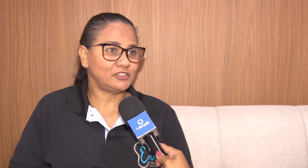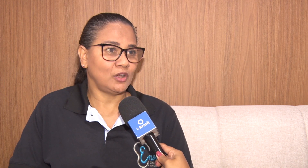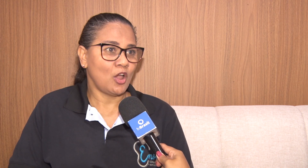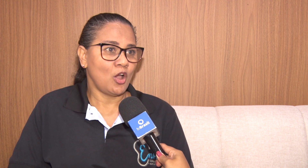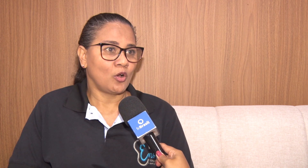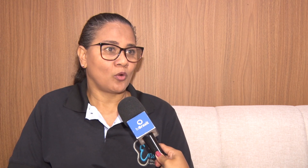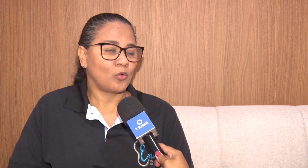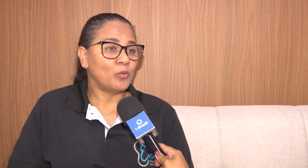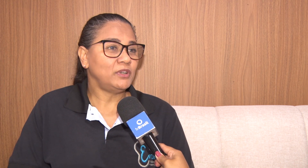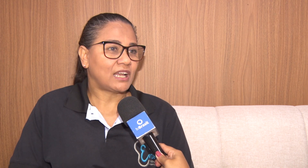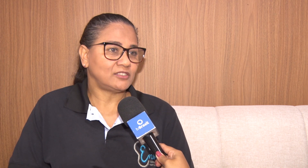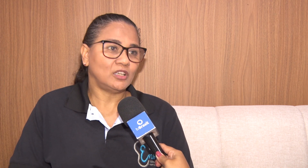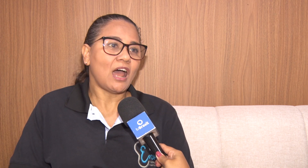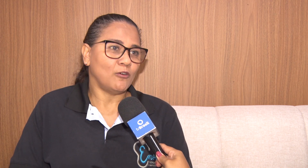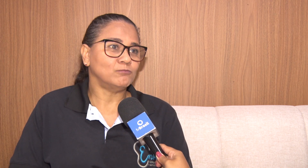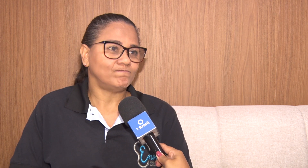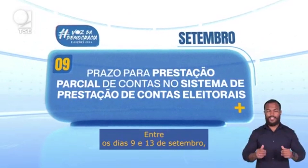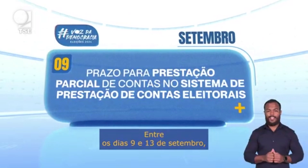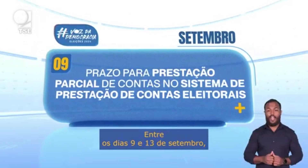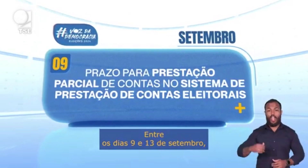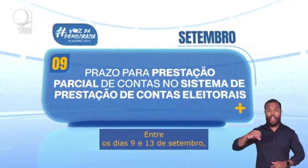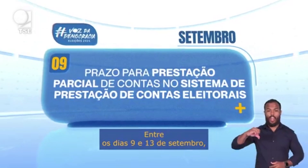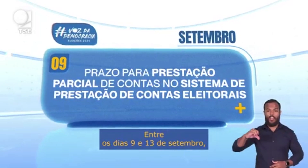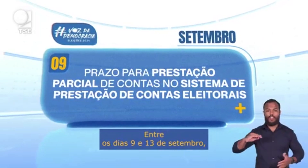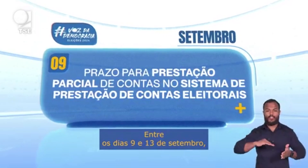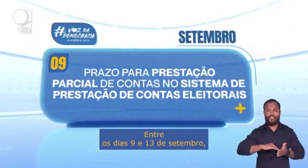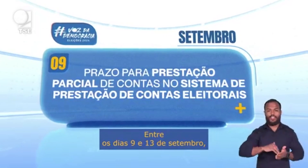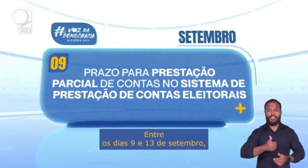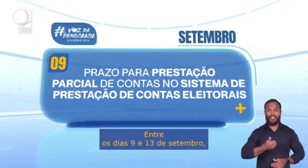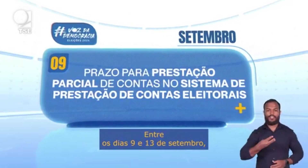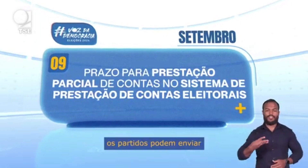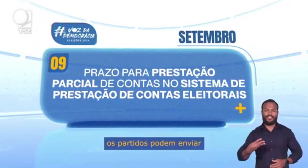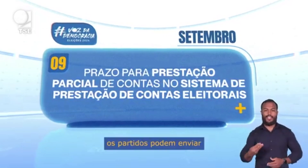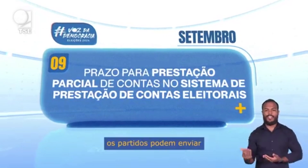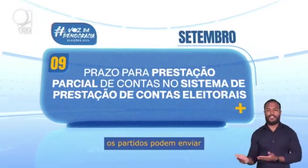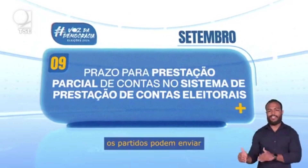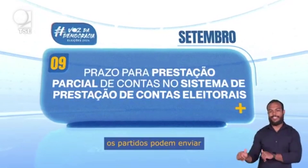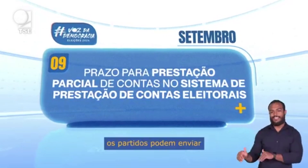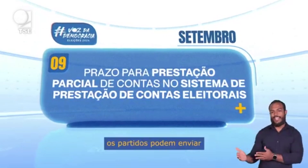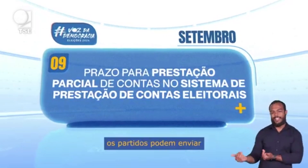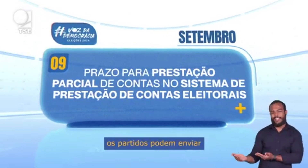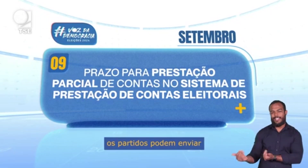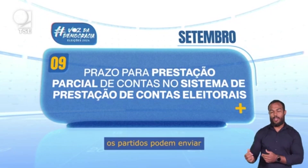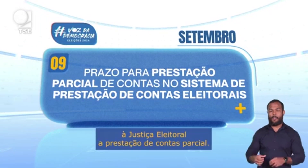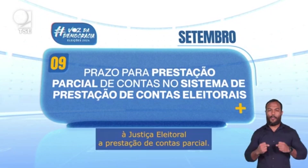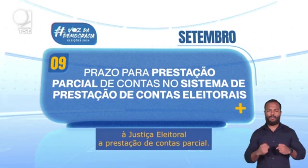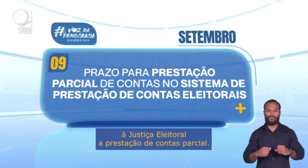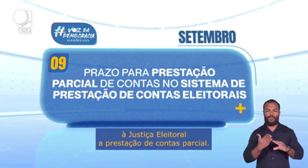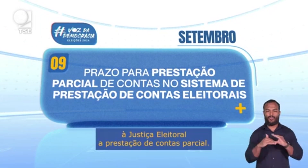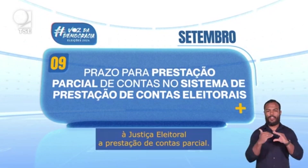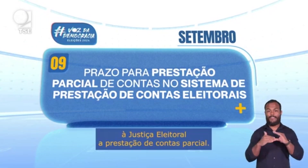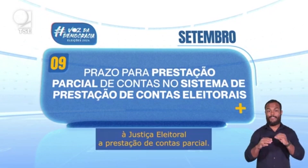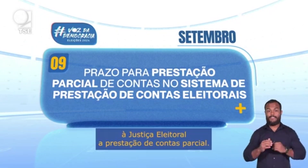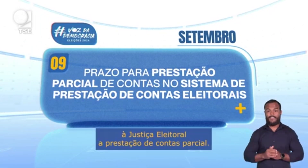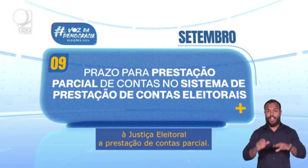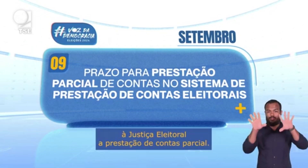acessibilidade comunicacional. Em ano de eleição, uma conquista que ganha evidência para a pessoa surda é a presença